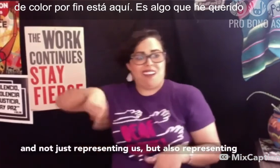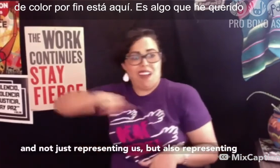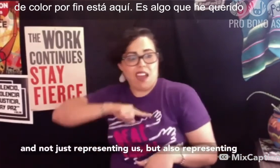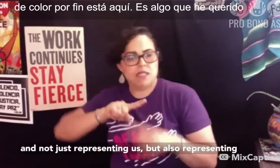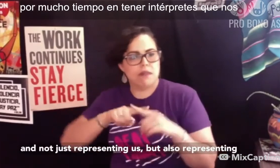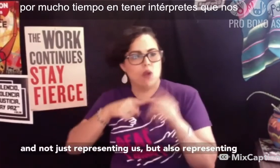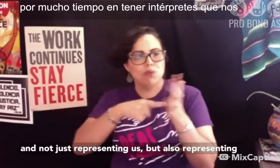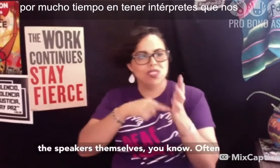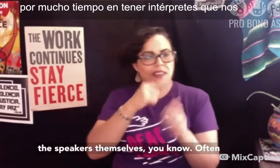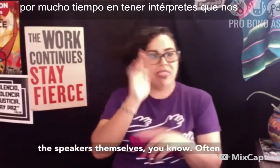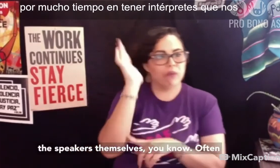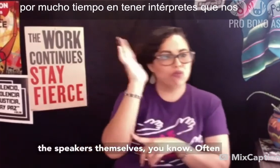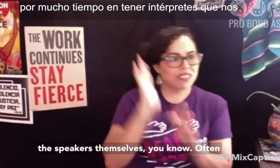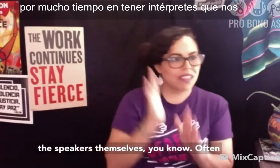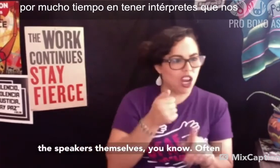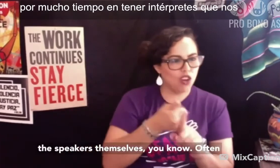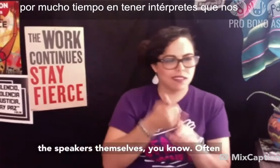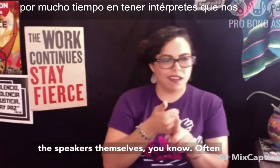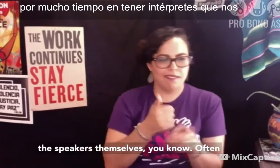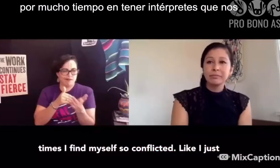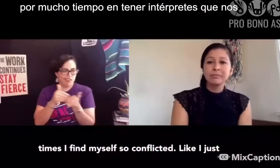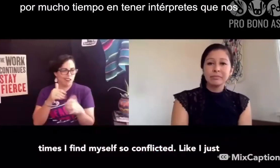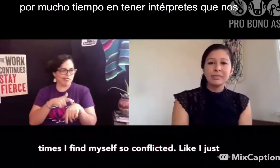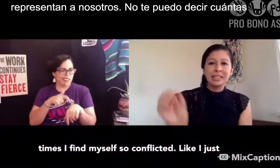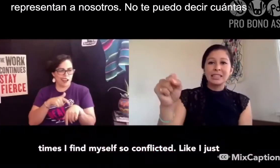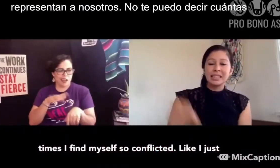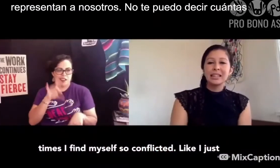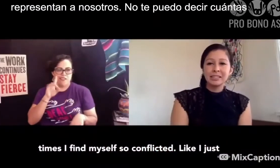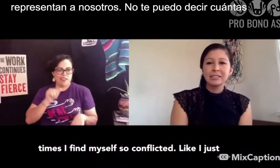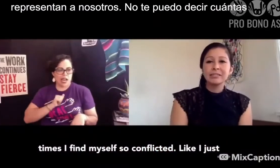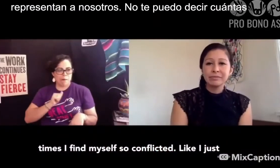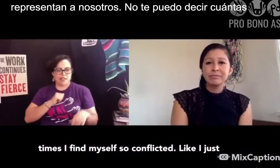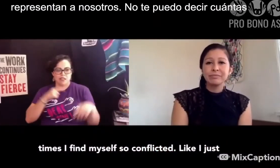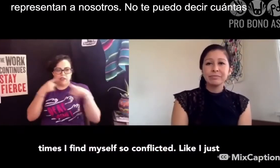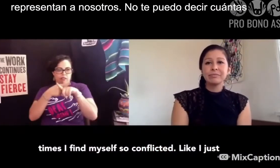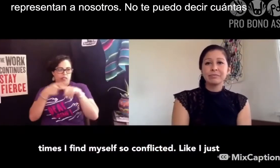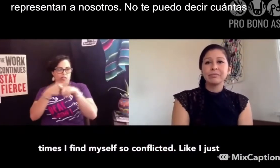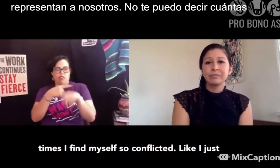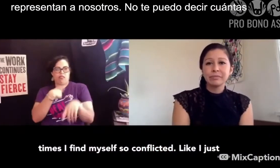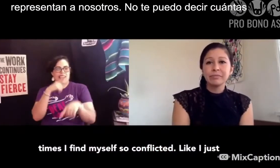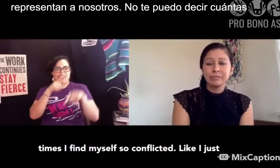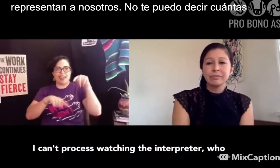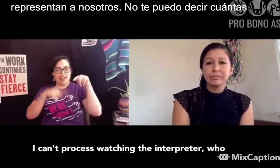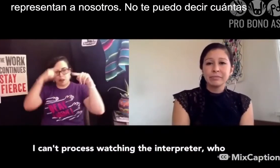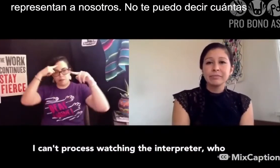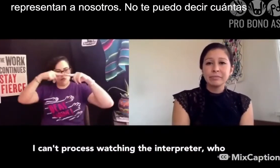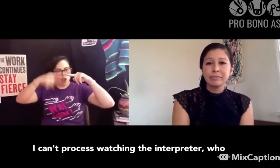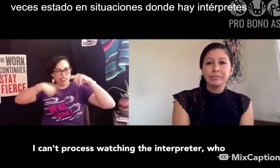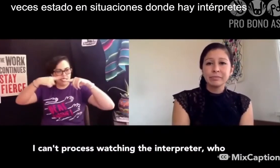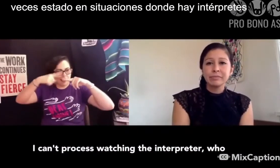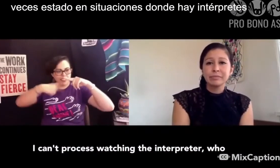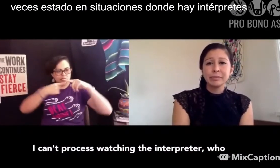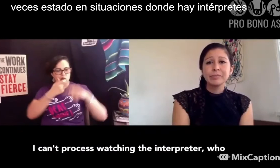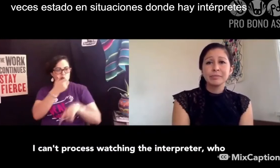es algo que he querido por mucho tiempo, el tener intérpretes que nos representan a nosotros. No te puedo decir